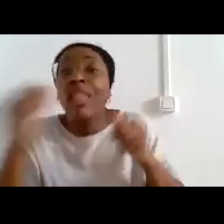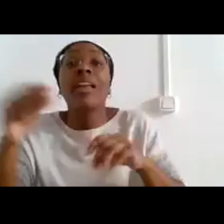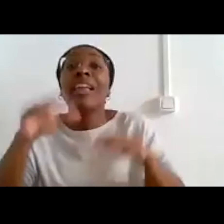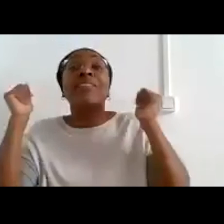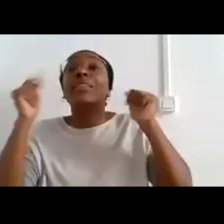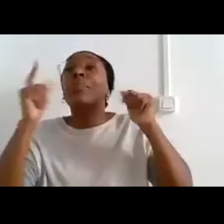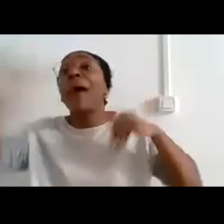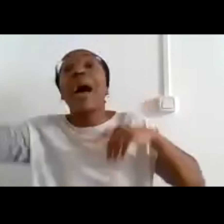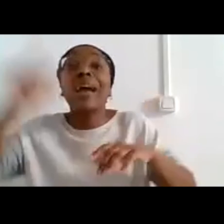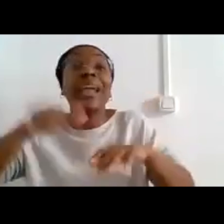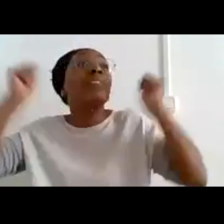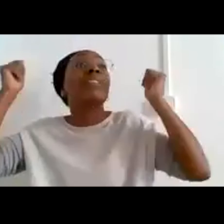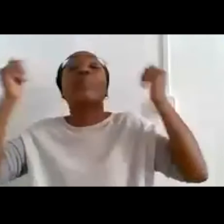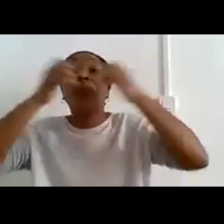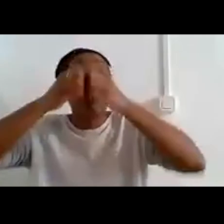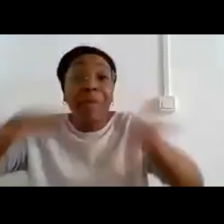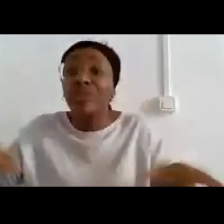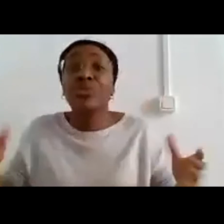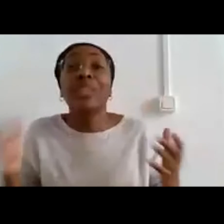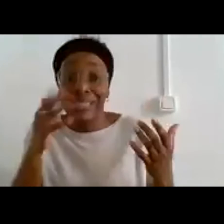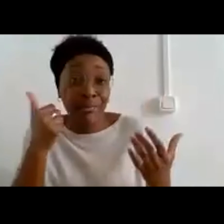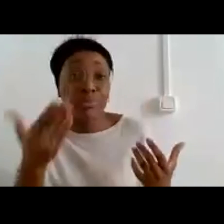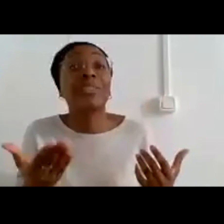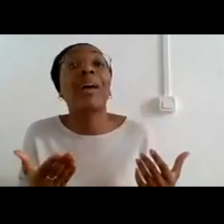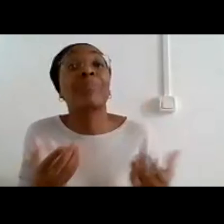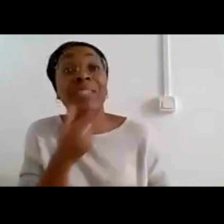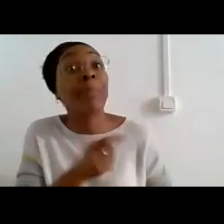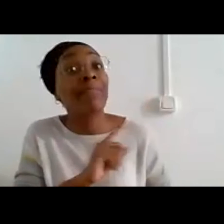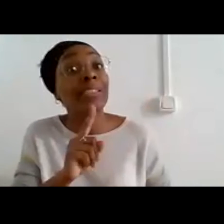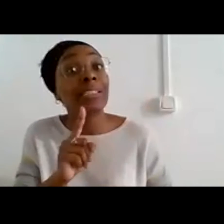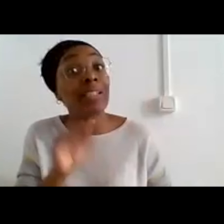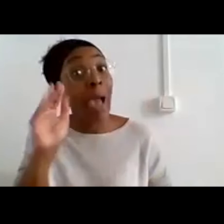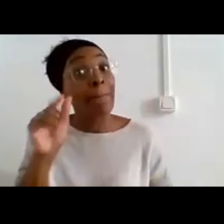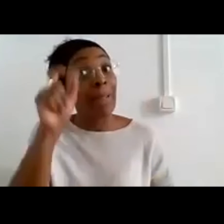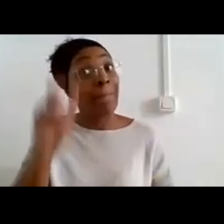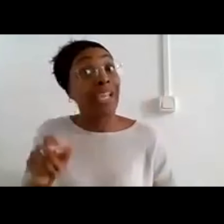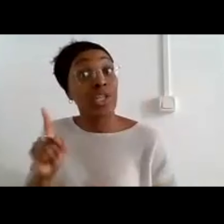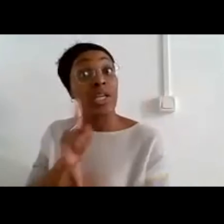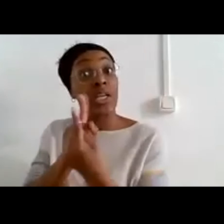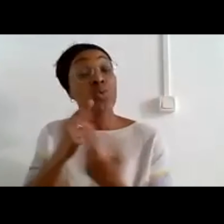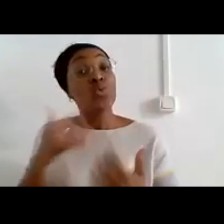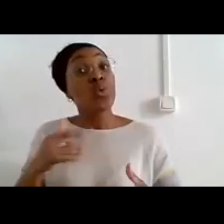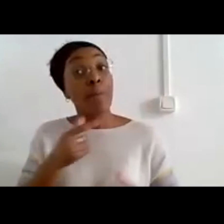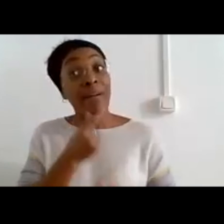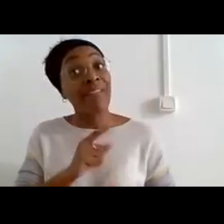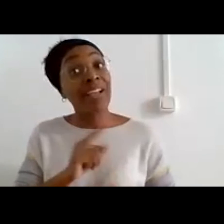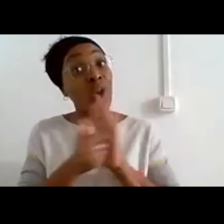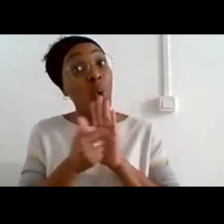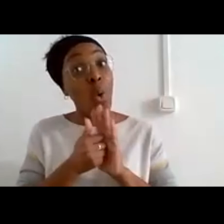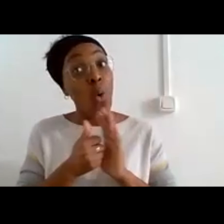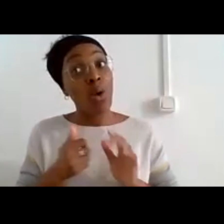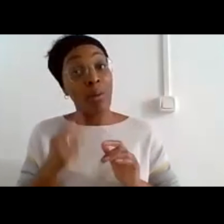fait. C'est pour ça que je viens de te» et c'est difficile de reprendre quelqu'un, vous savez ça, hein? C'est la partie la plus difficile dans l'église, c'est de reprendre